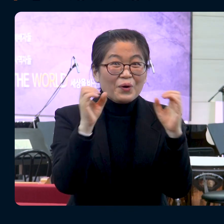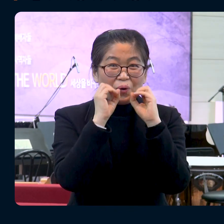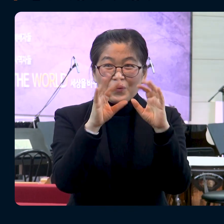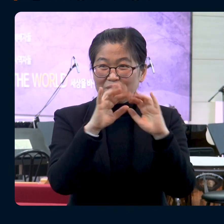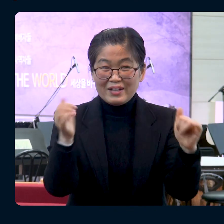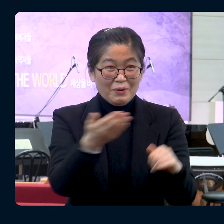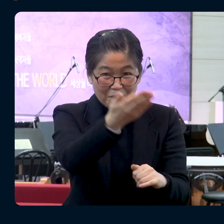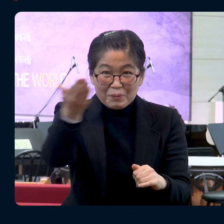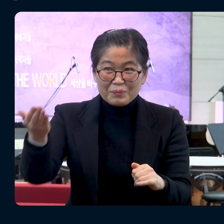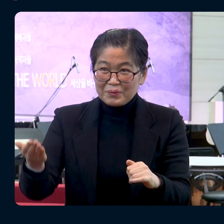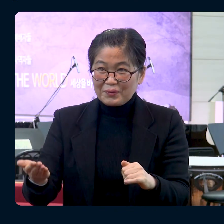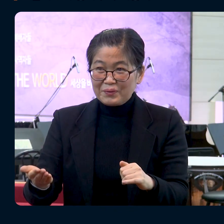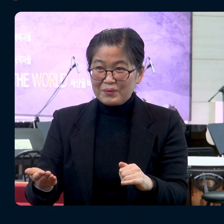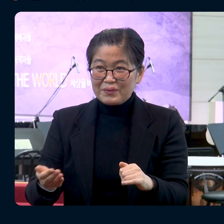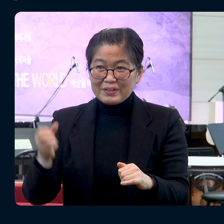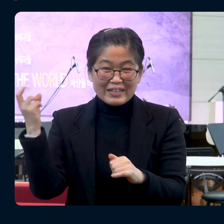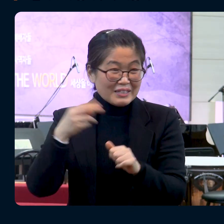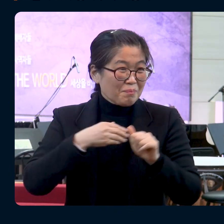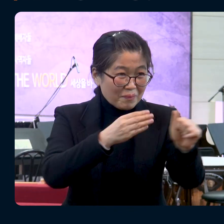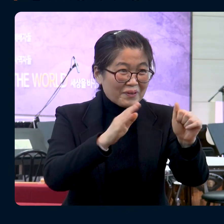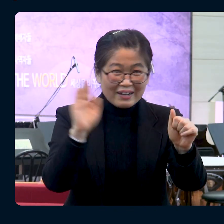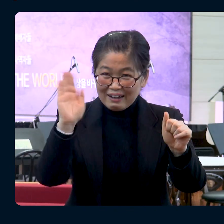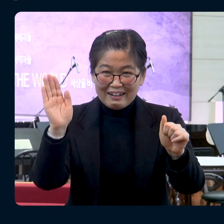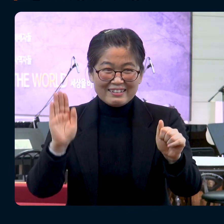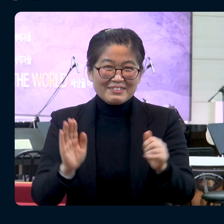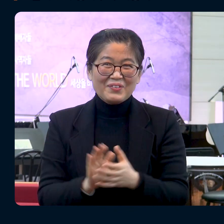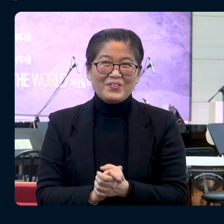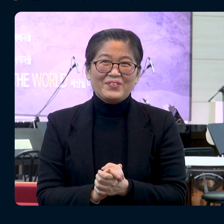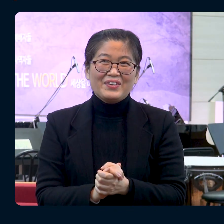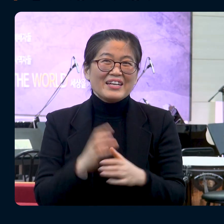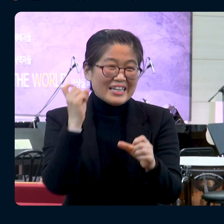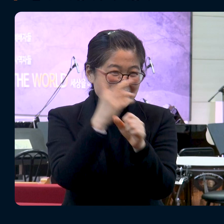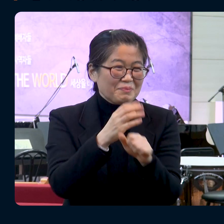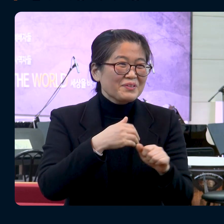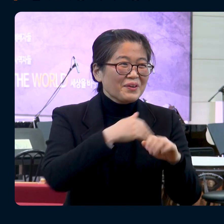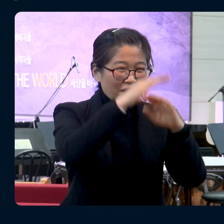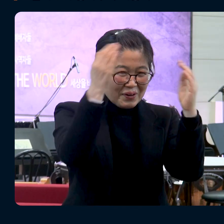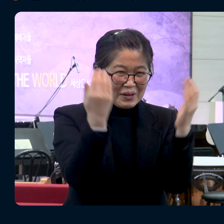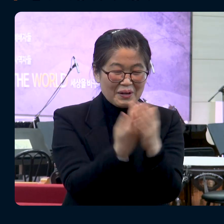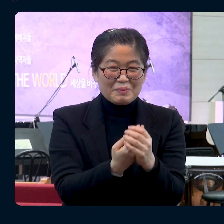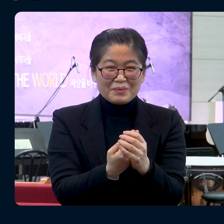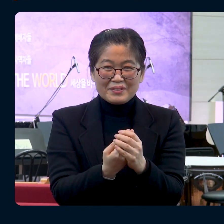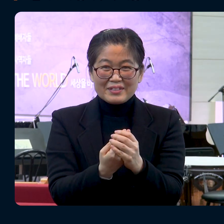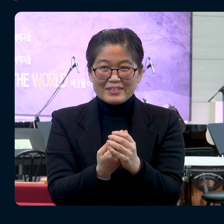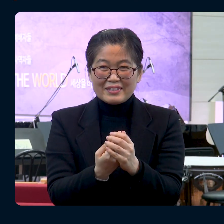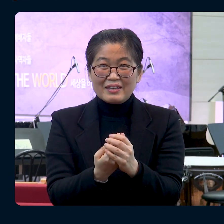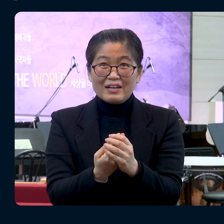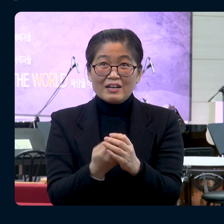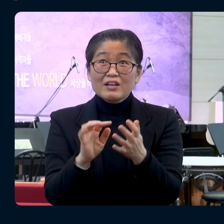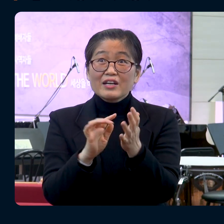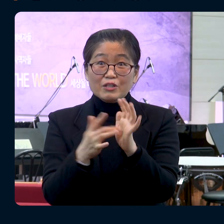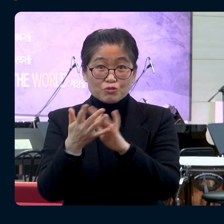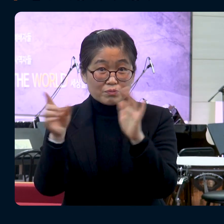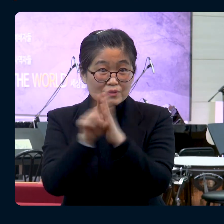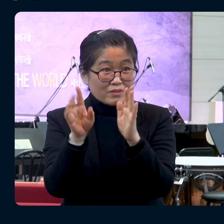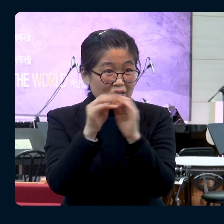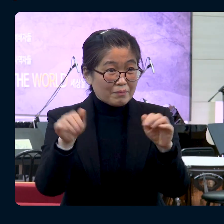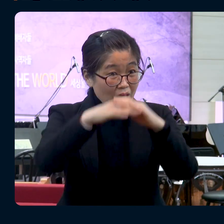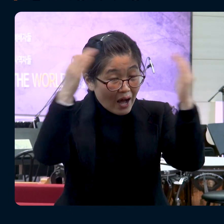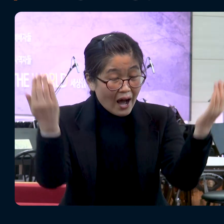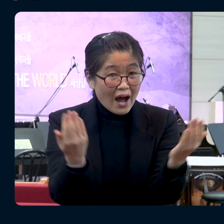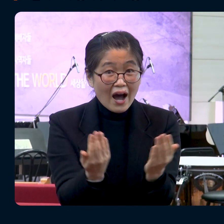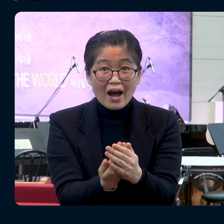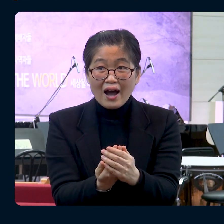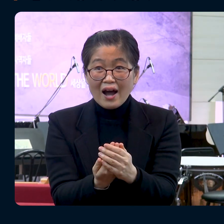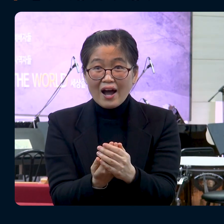선교사이기 때문에 또 나가라고 하지 않습니다. 다시 파송되는 일 없다. 이미 파송된 사람이니까. 예수 믿으면